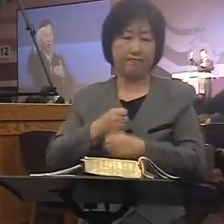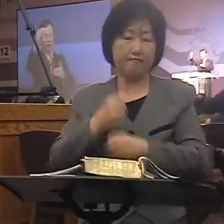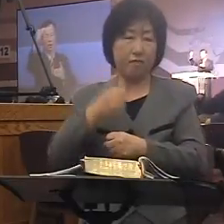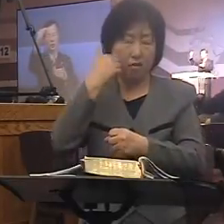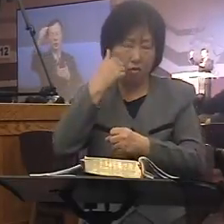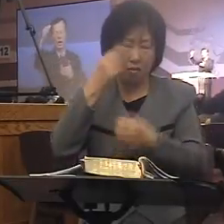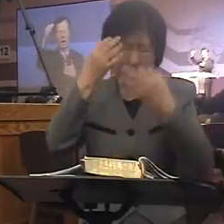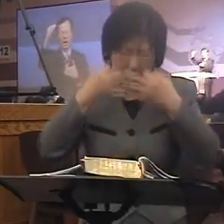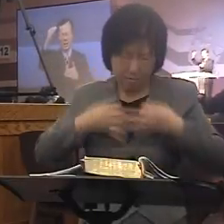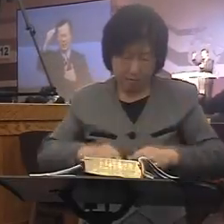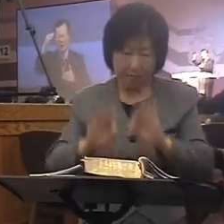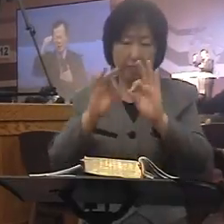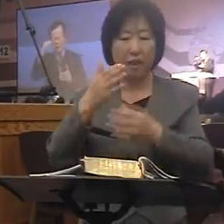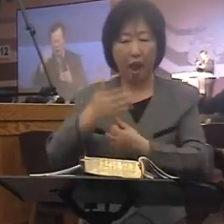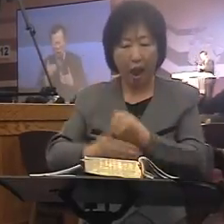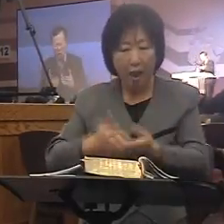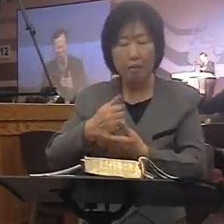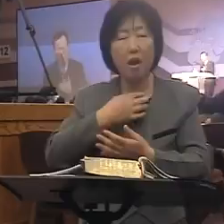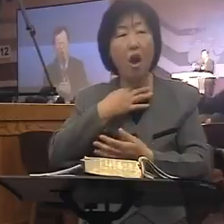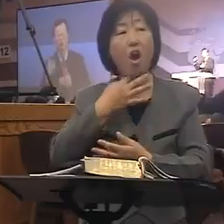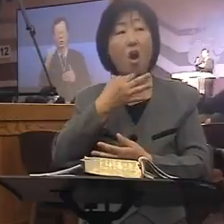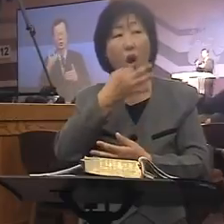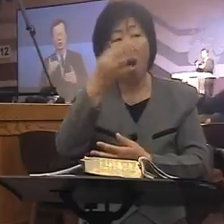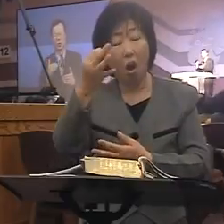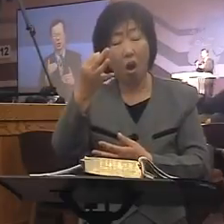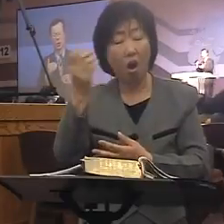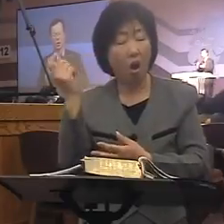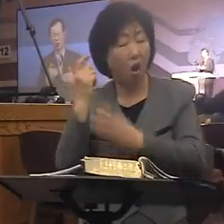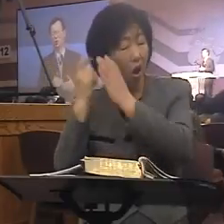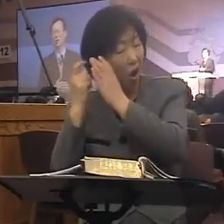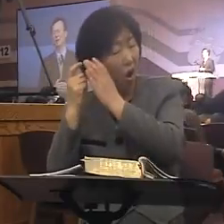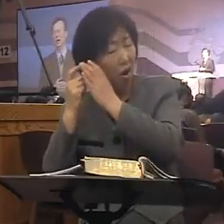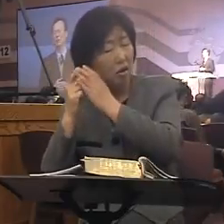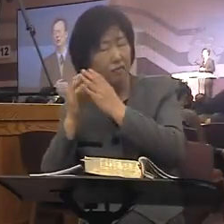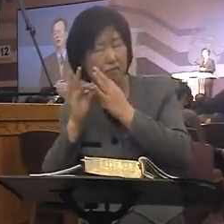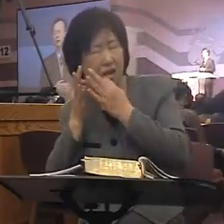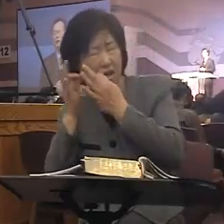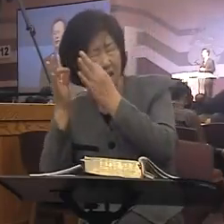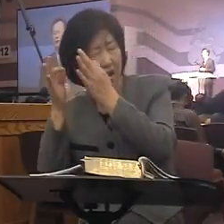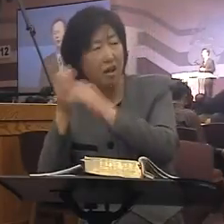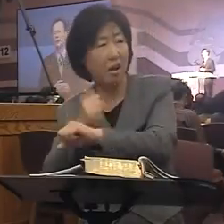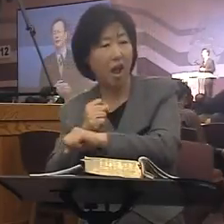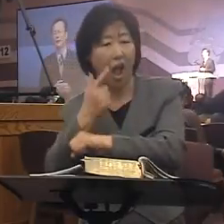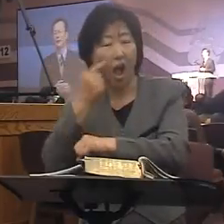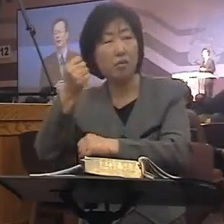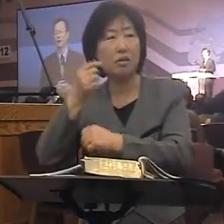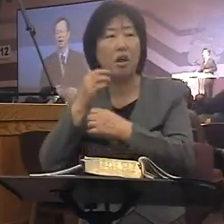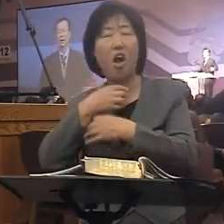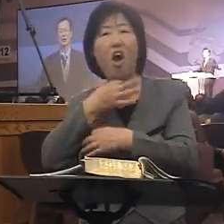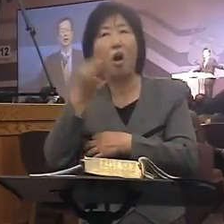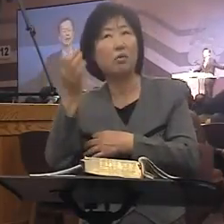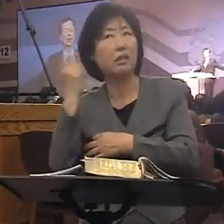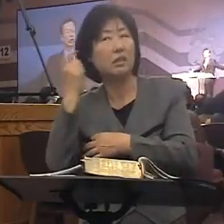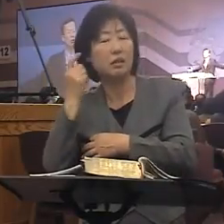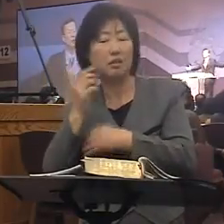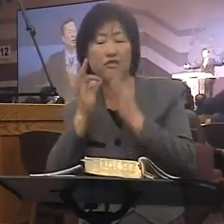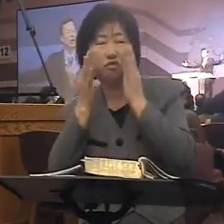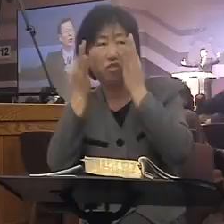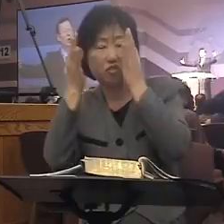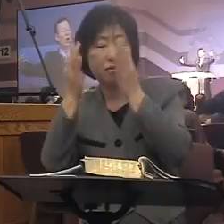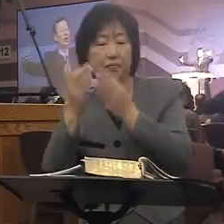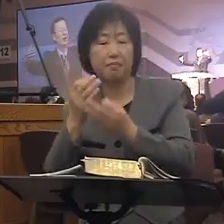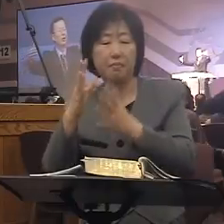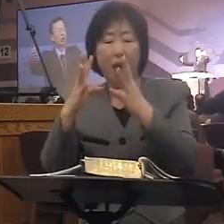하나님과 독대하면서 하나님의 음성을 들으려고 노력을 합니다. 아버지의 음성. 많은 사람들이